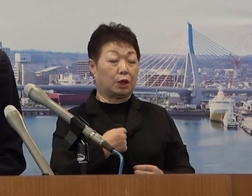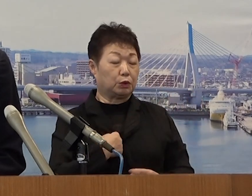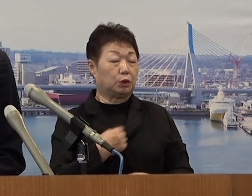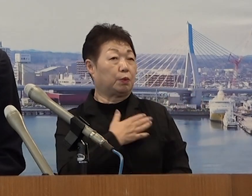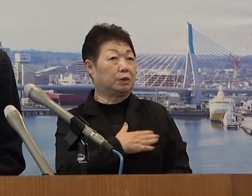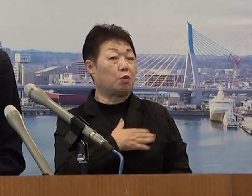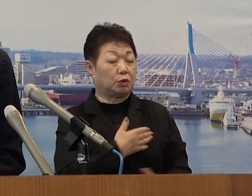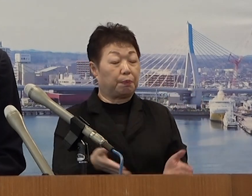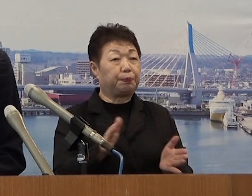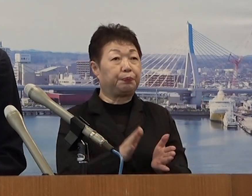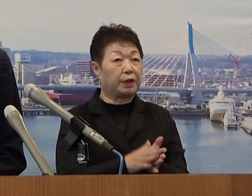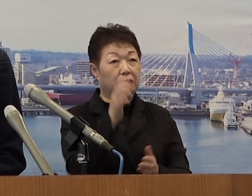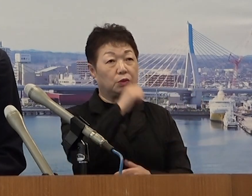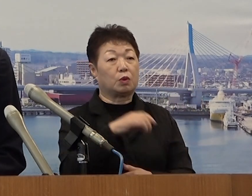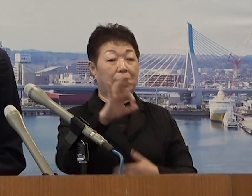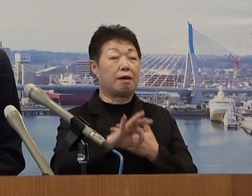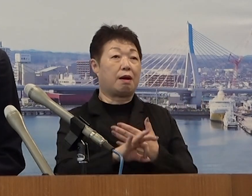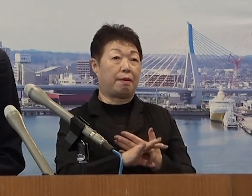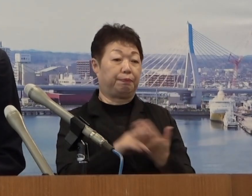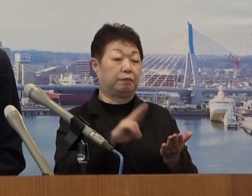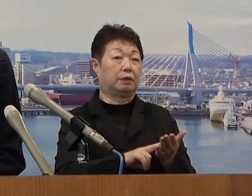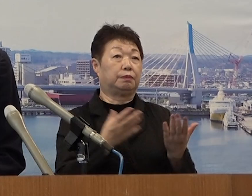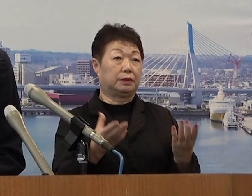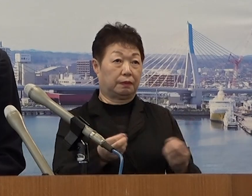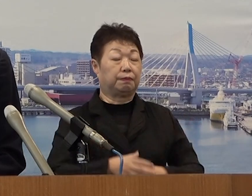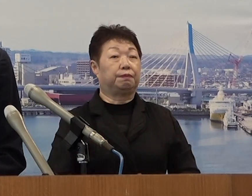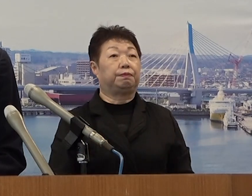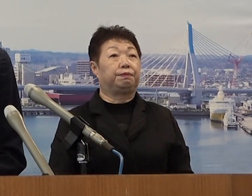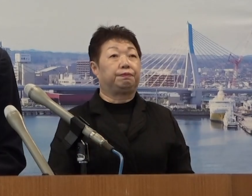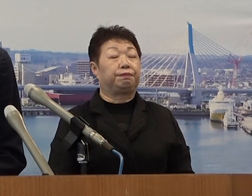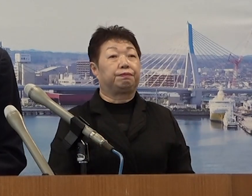いを詰め込んだ予算案となっております。